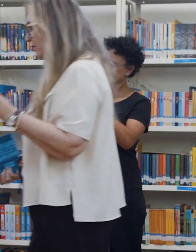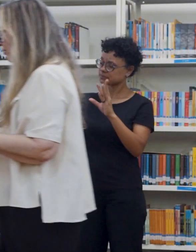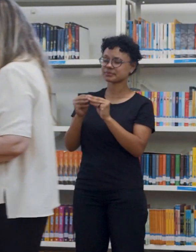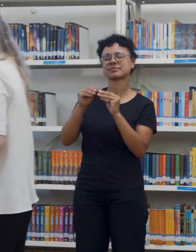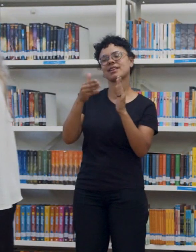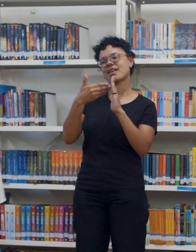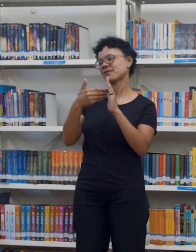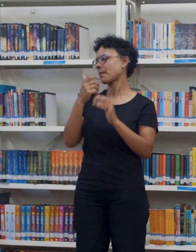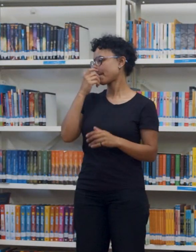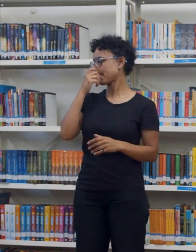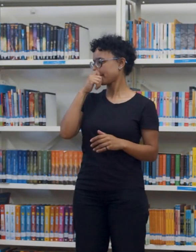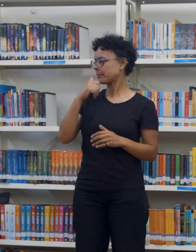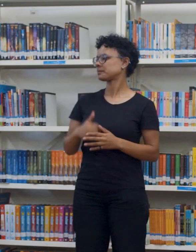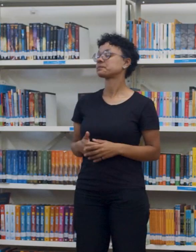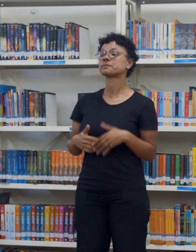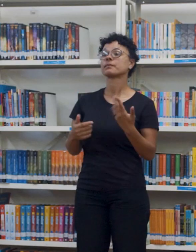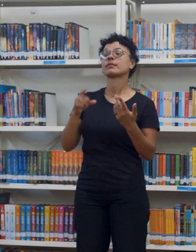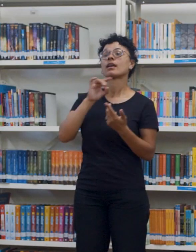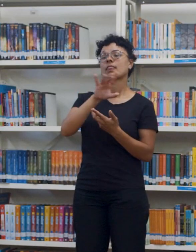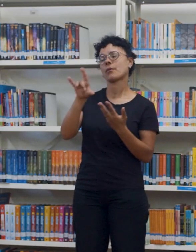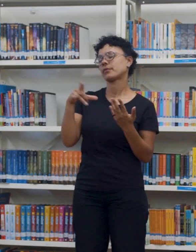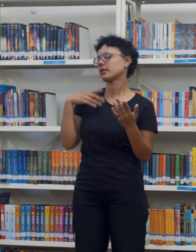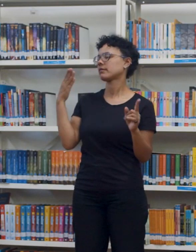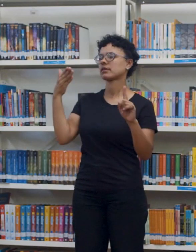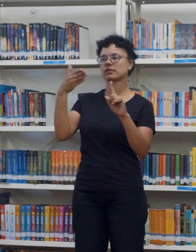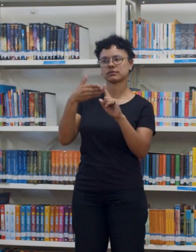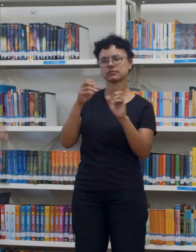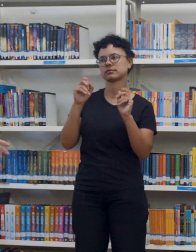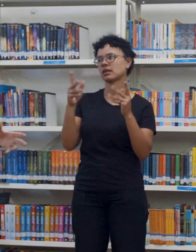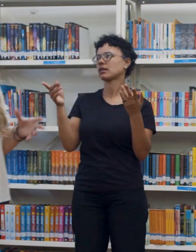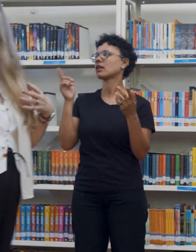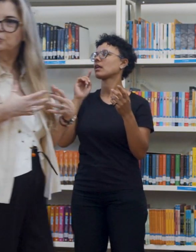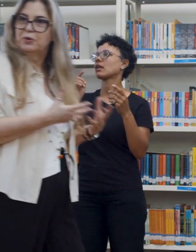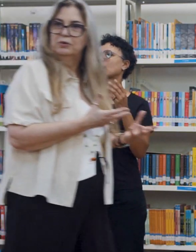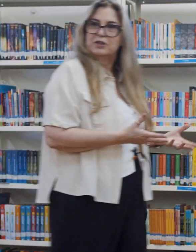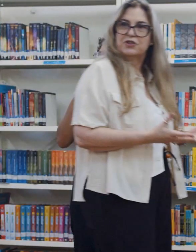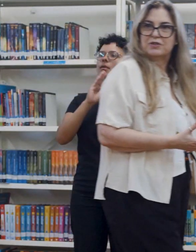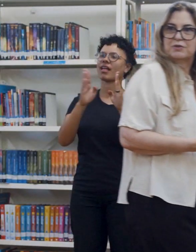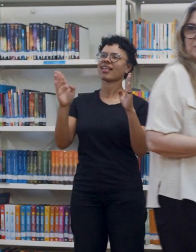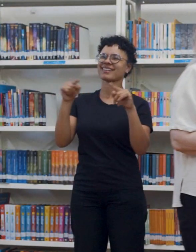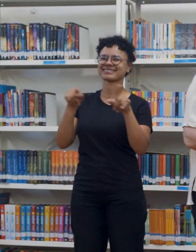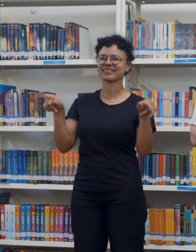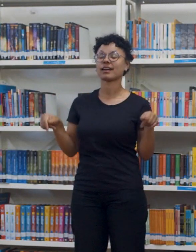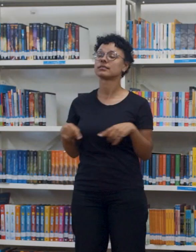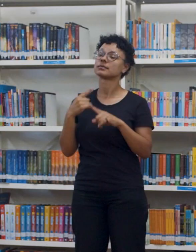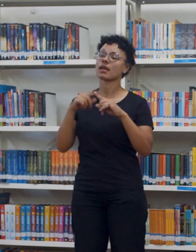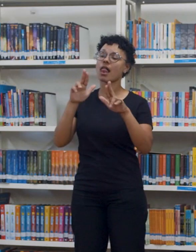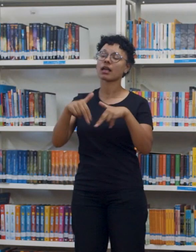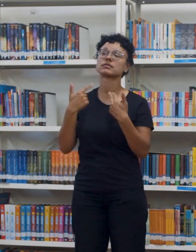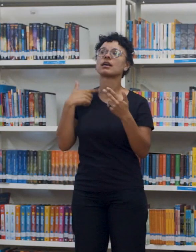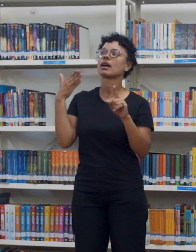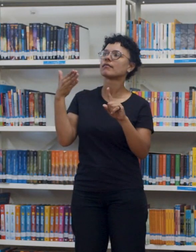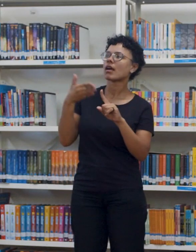um livro. Cada um tem as suas referências. A gente está numa biblioteca é muito por conta disso. Né?